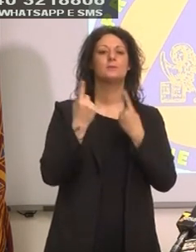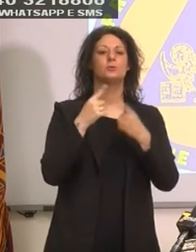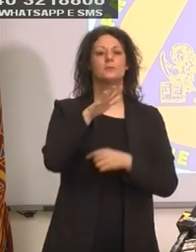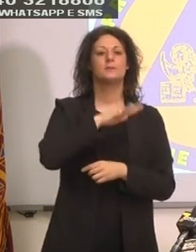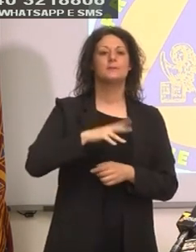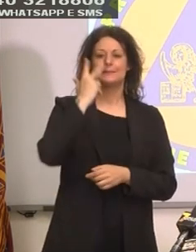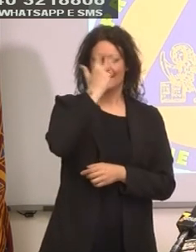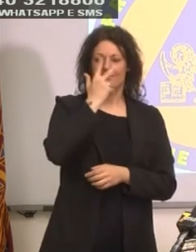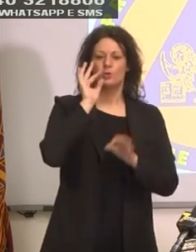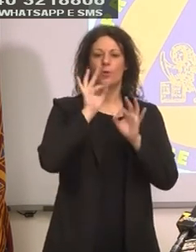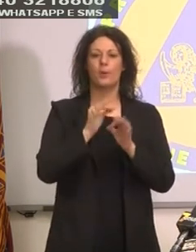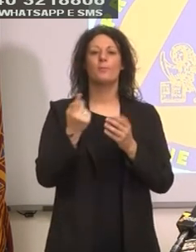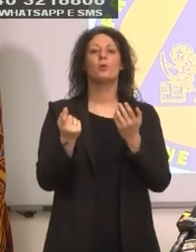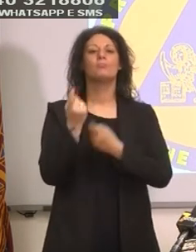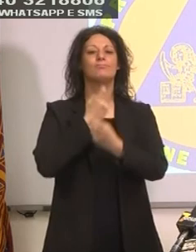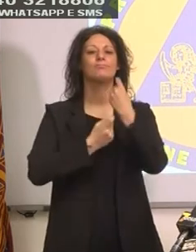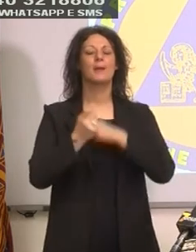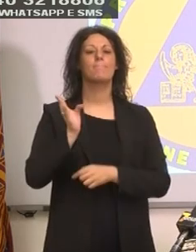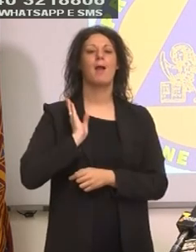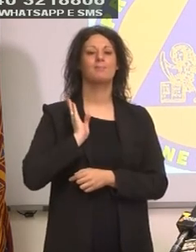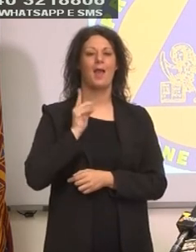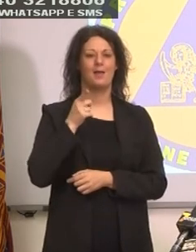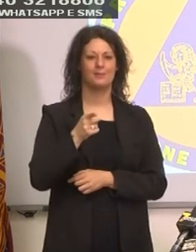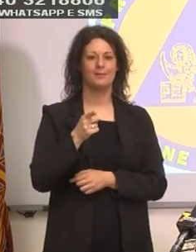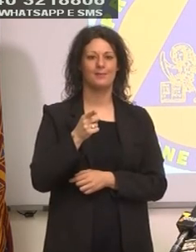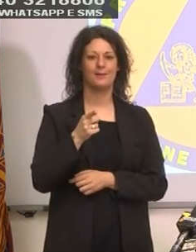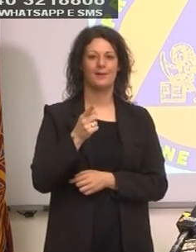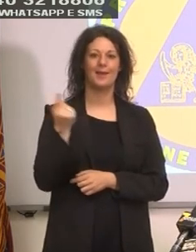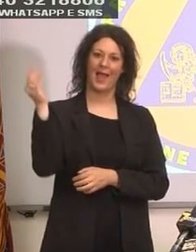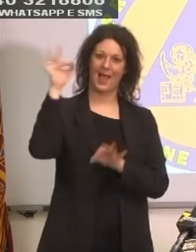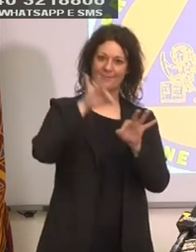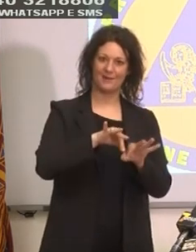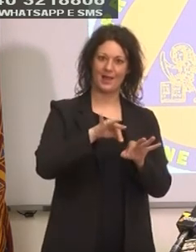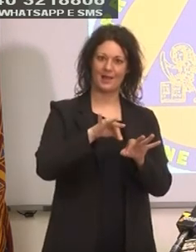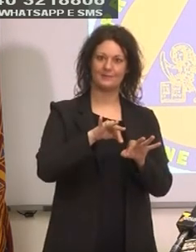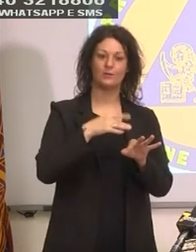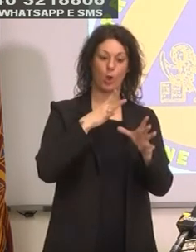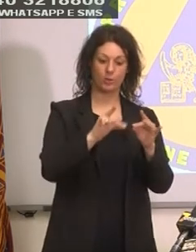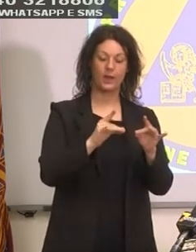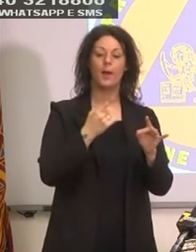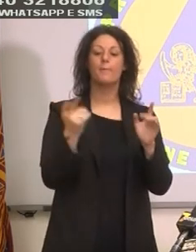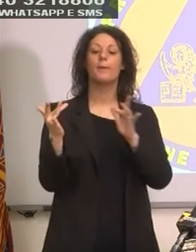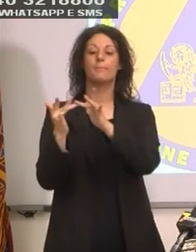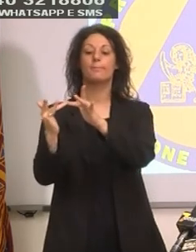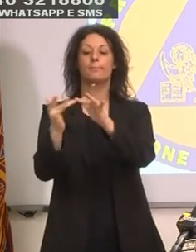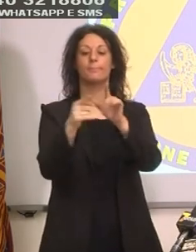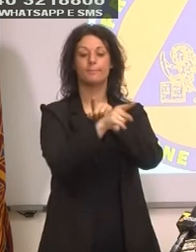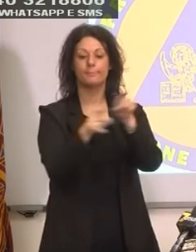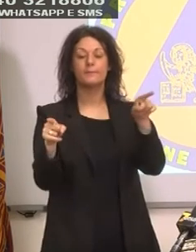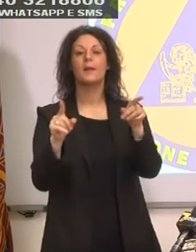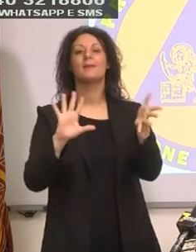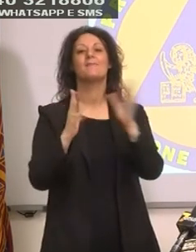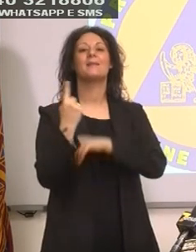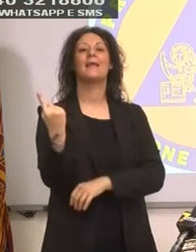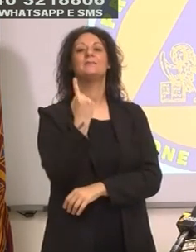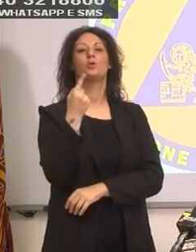e la badante, e i contatti che abbiamo ricostruito ci portano a mandare in isolamento 38 persone. Non il calcio, il calcio